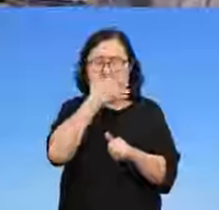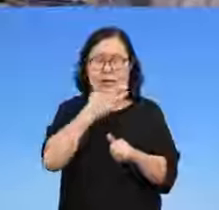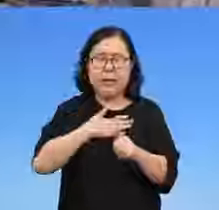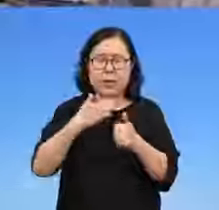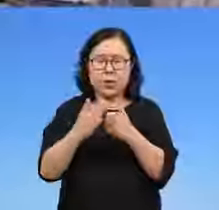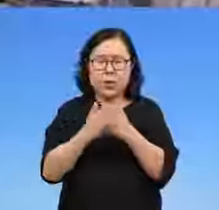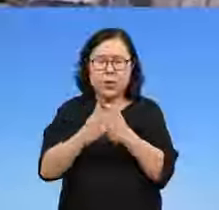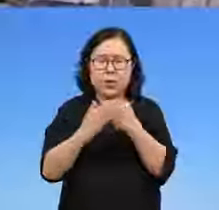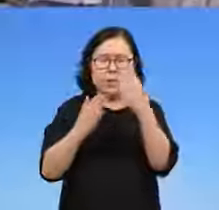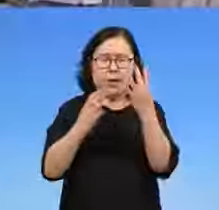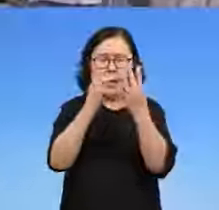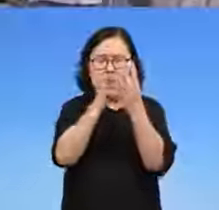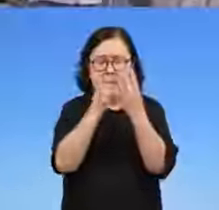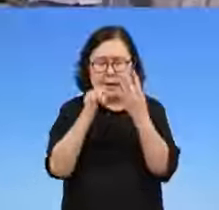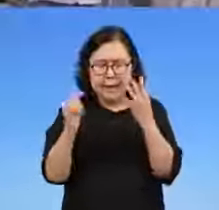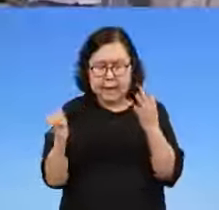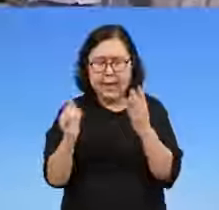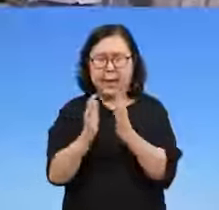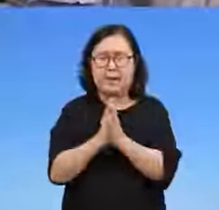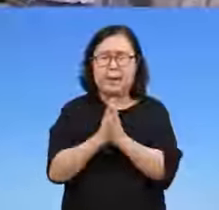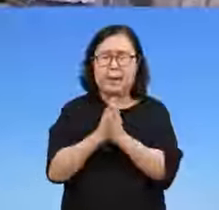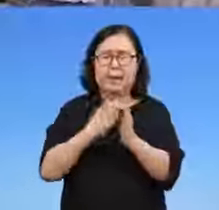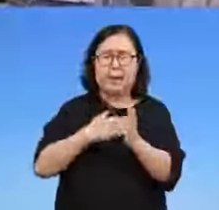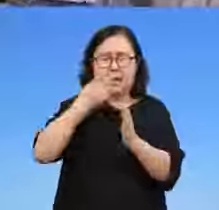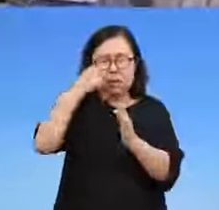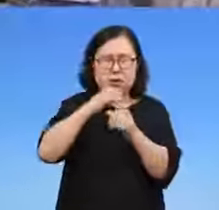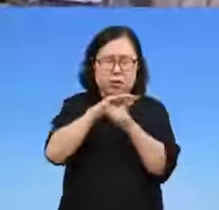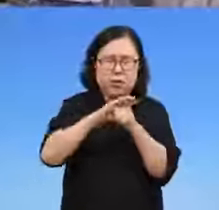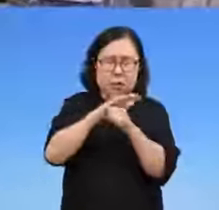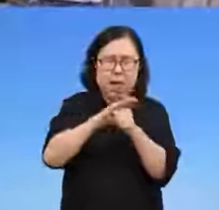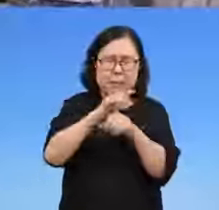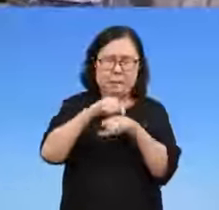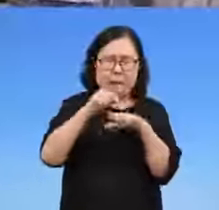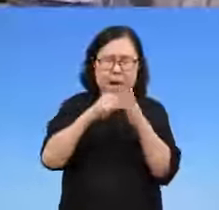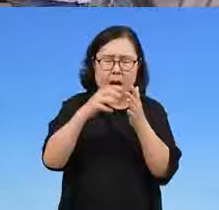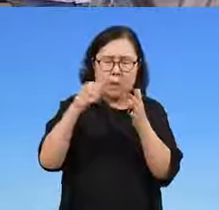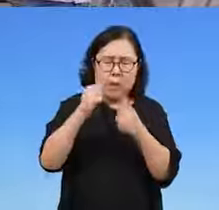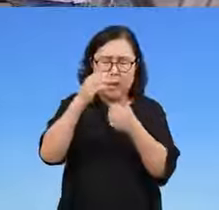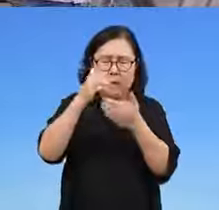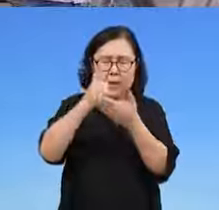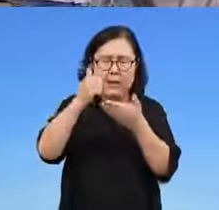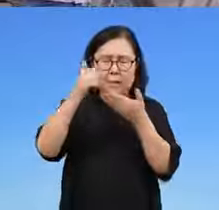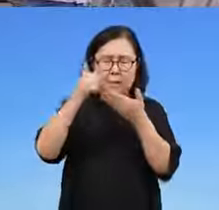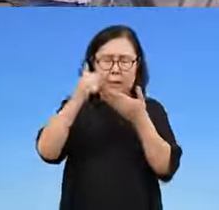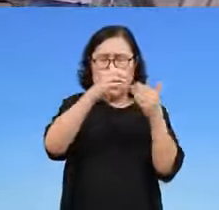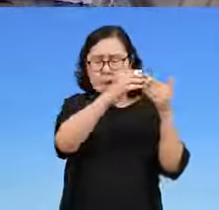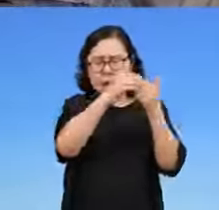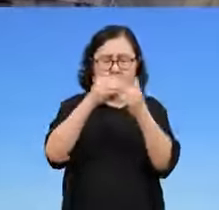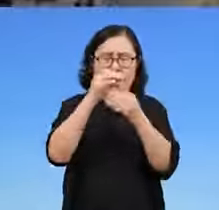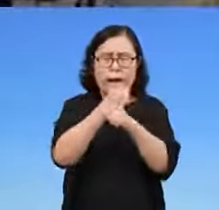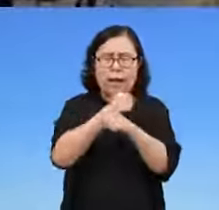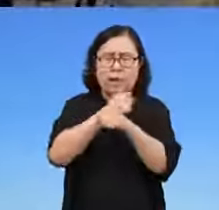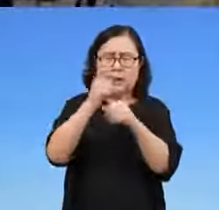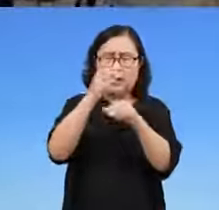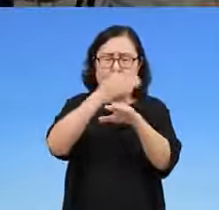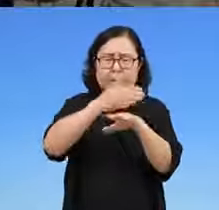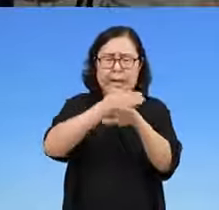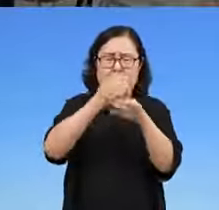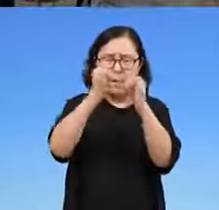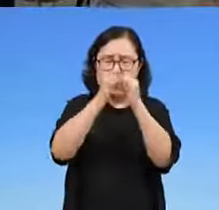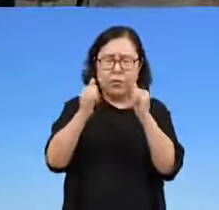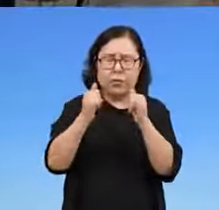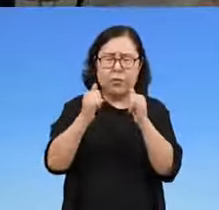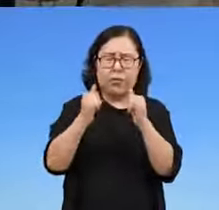사람 지붕을 뚫는 그 심정으로 우리를 하나님 앞으로 인도해 주신 그 수많은 고마운 분들에